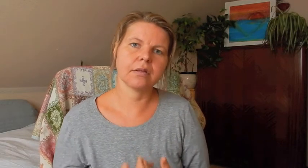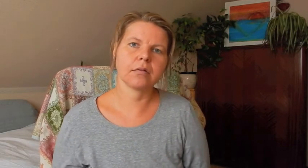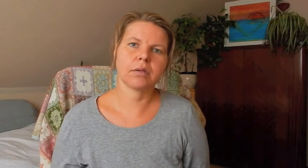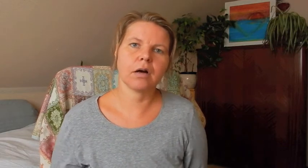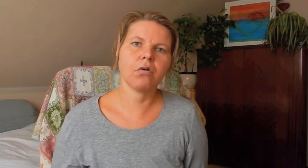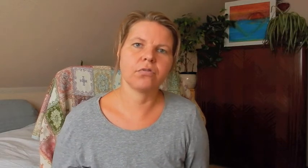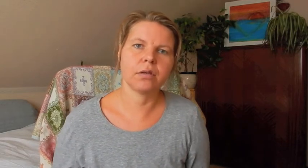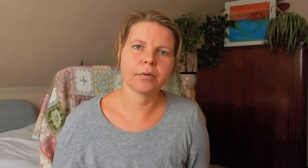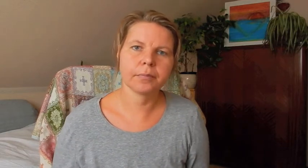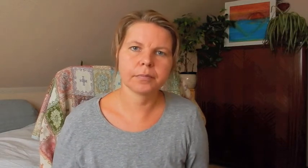nicht in mich aufnehme,